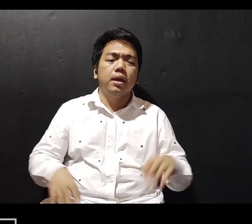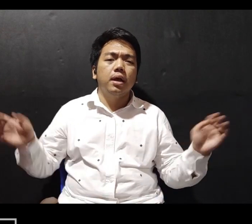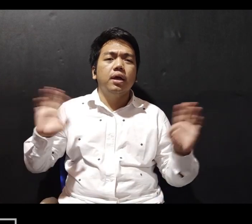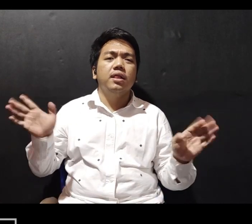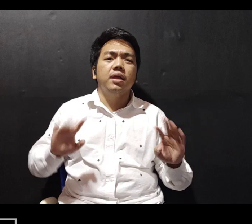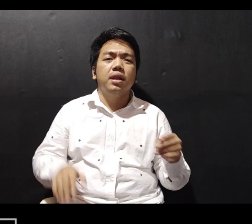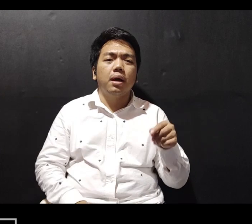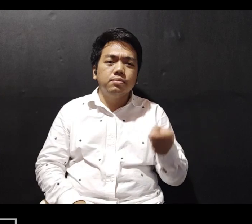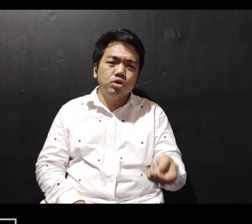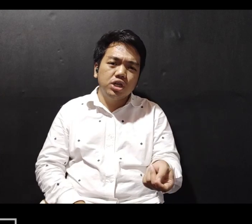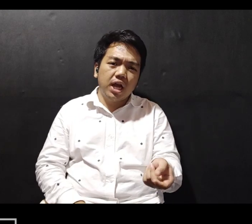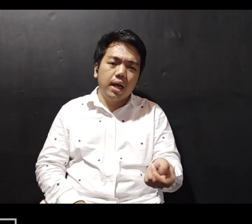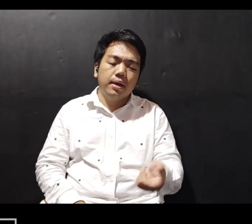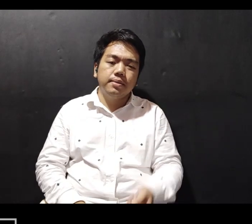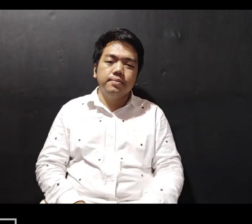untuk lakukan.